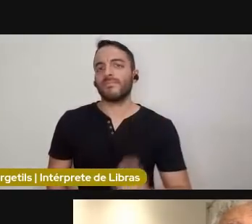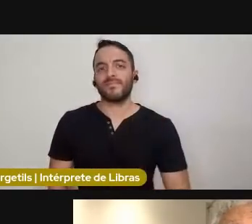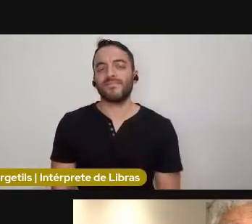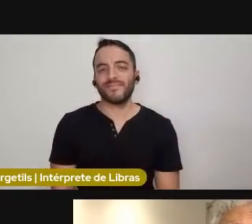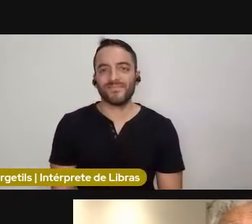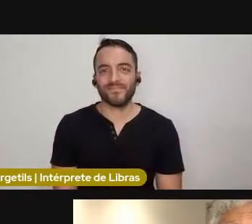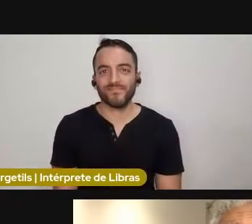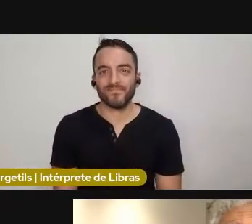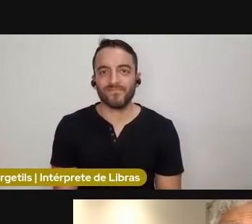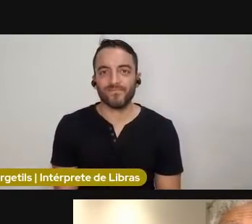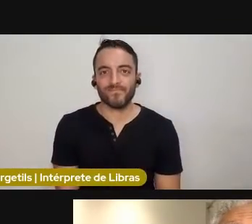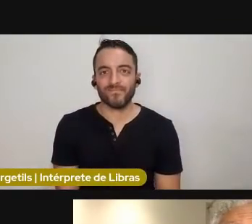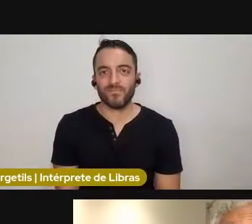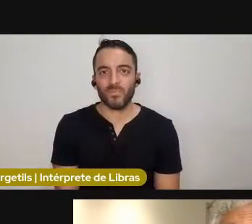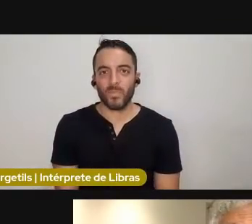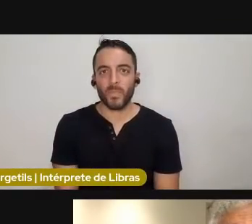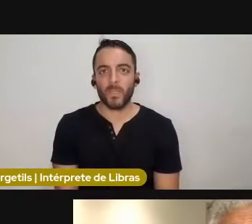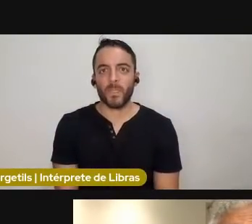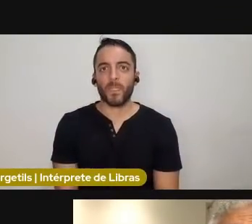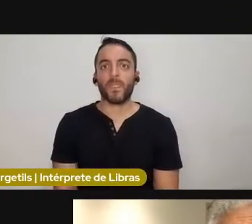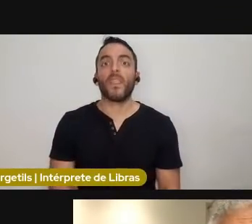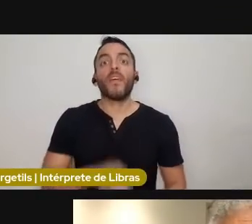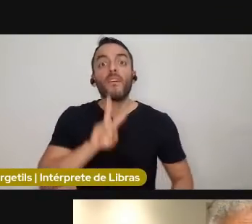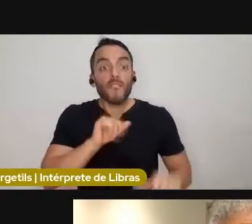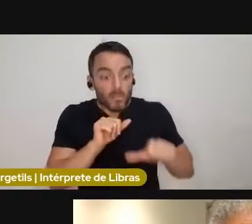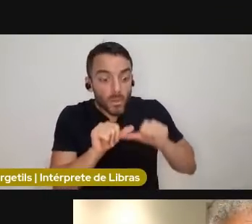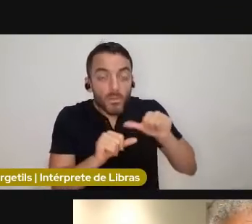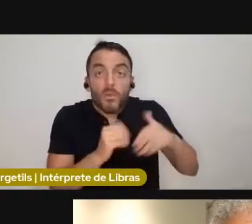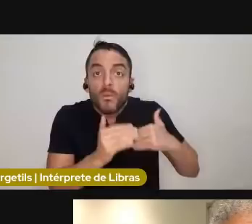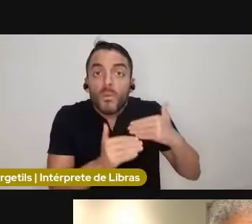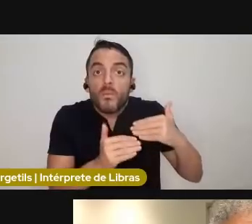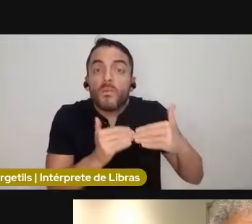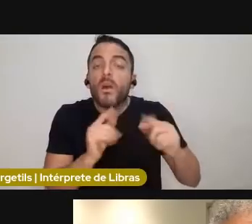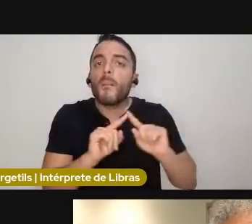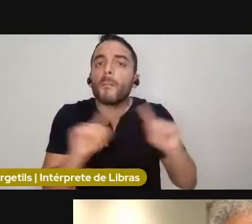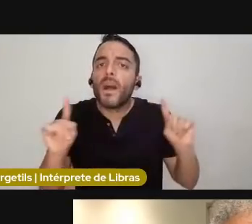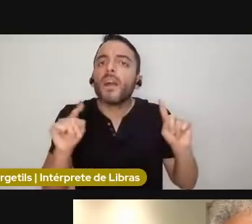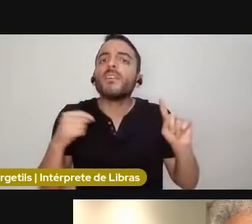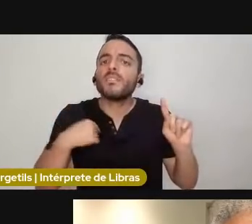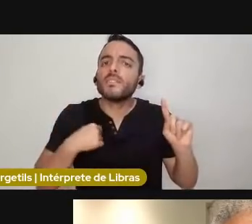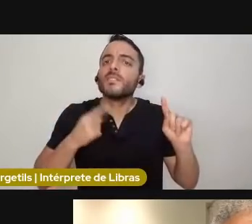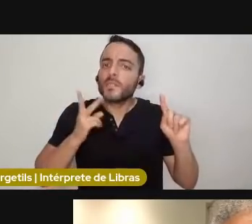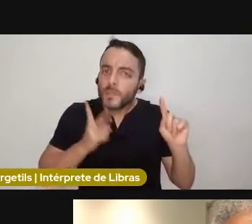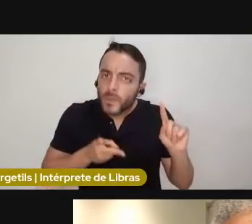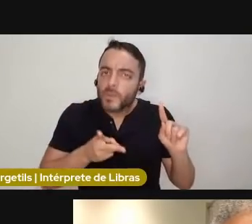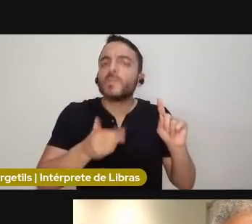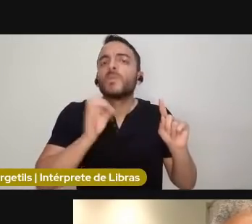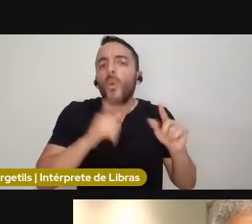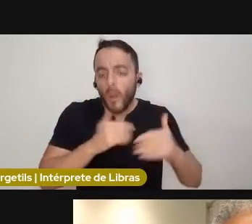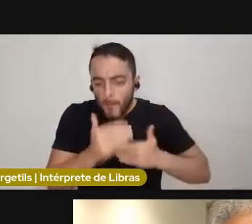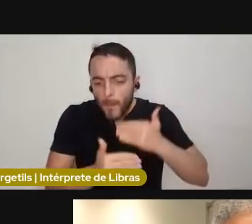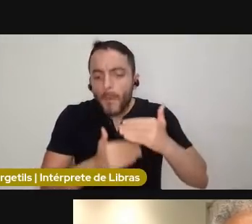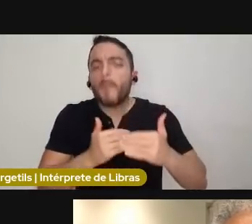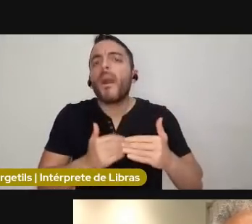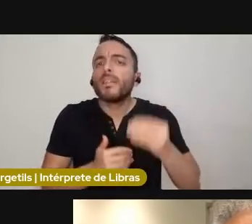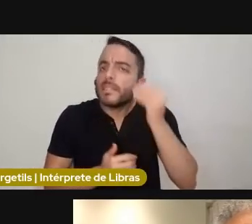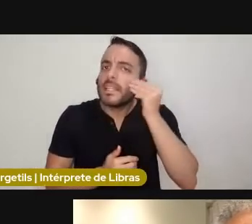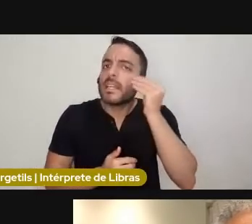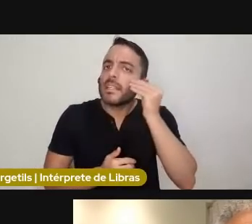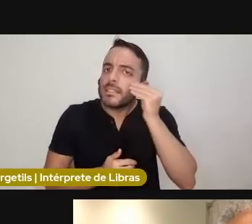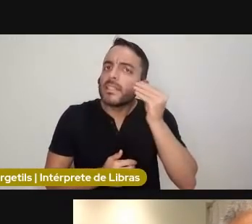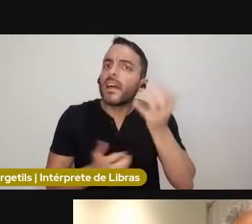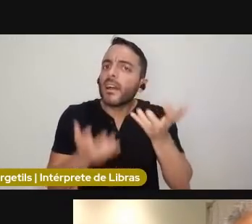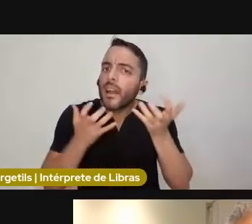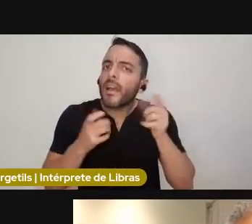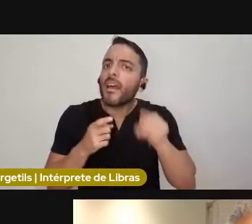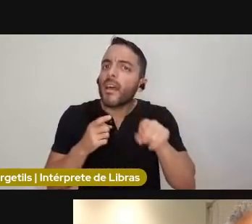o mistério vai se deslocando, mas a gente nunca deixa de persegui-lo, nunca deixa de ir atrás dele, nunca deixa